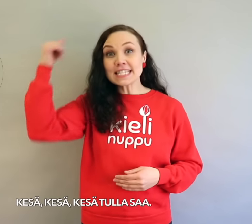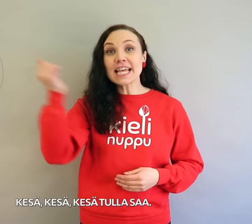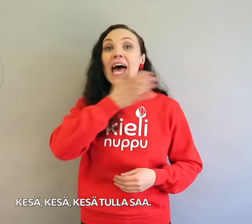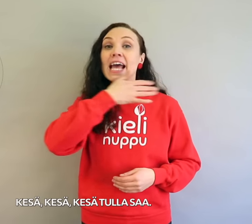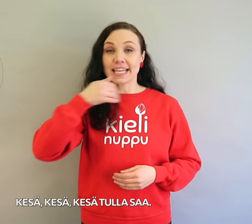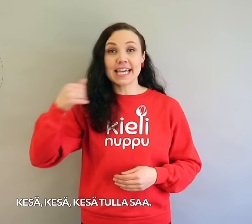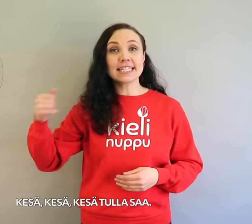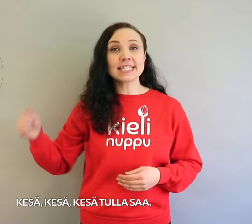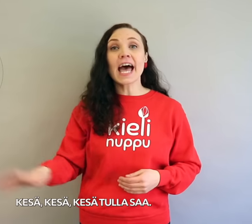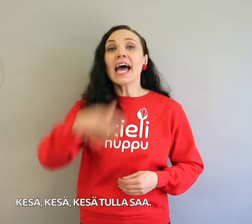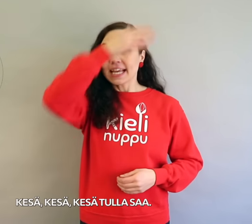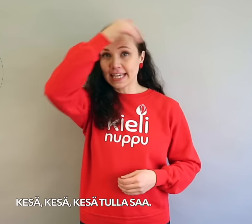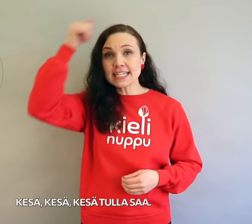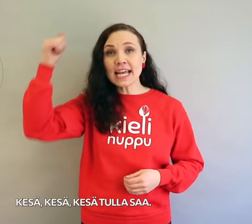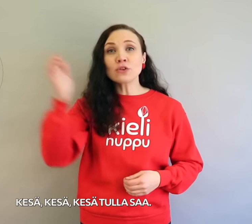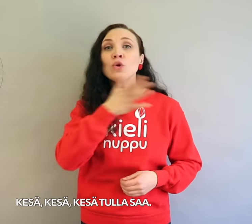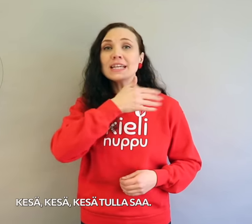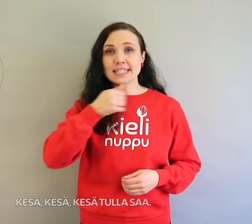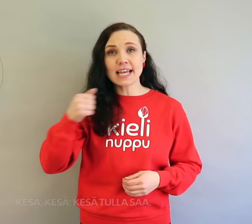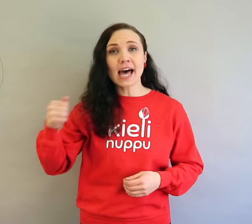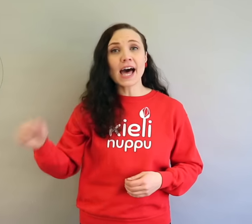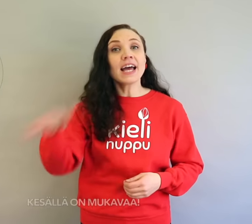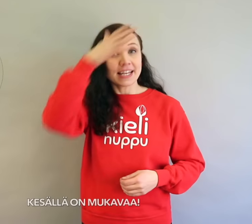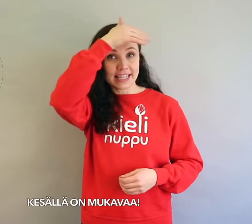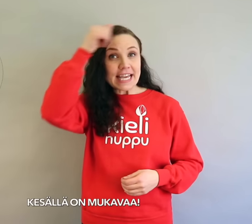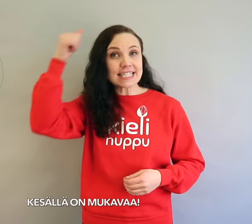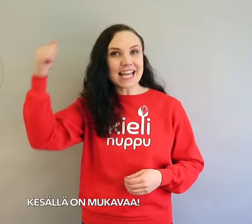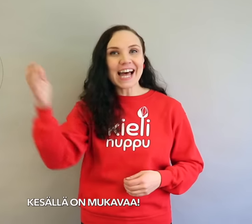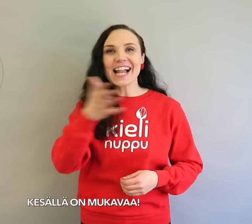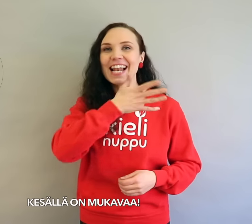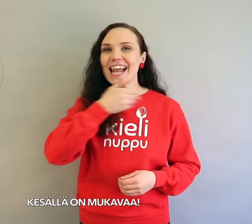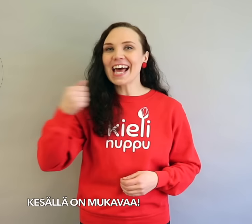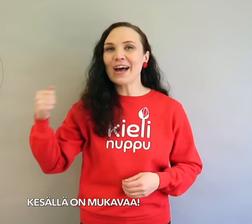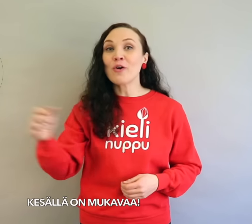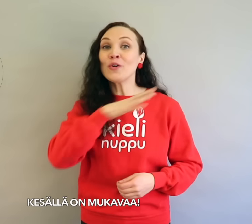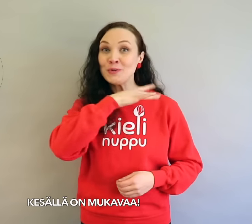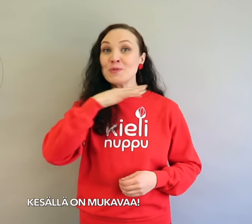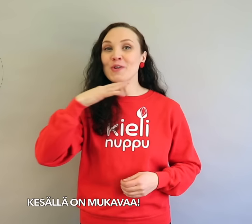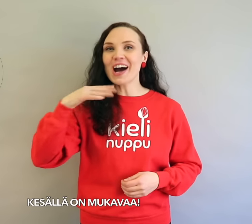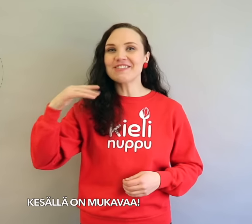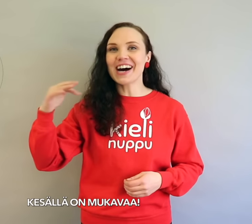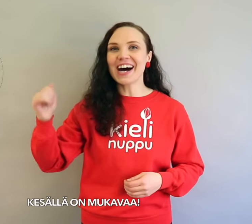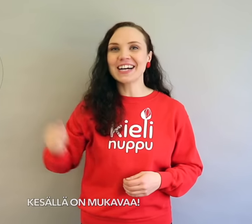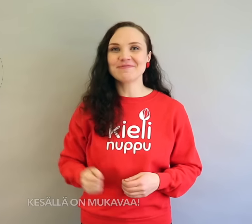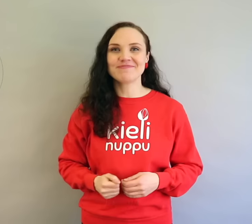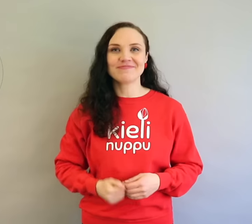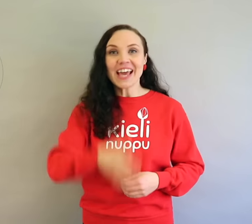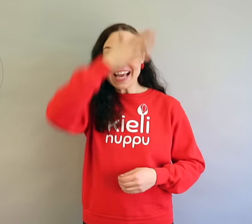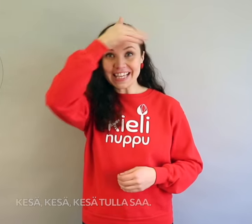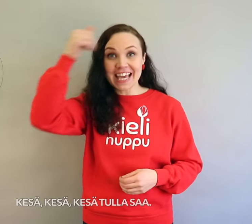Kesä, kesä, kesä tullassa, kesällä on mukavaa.